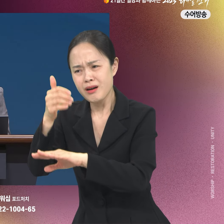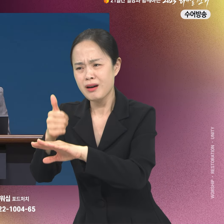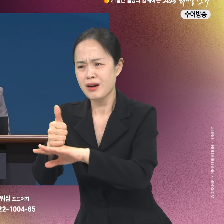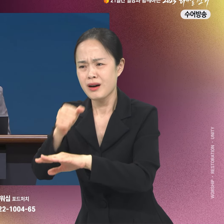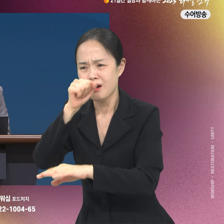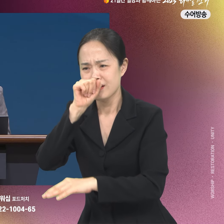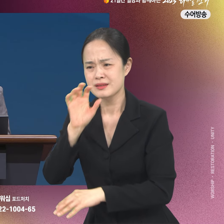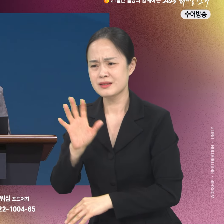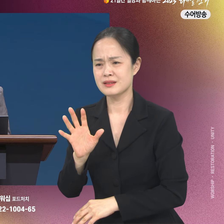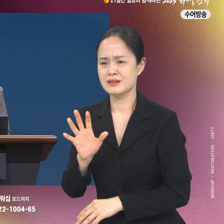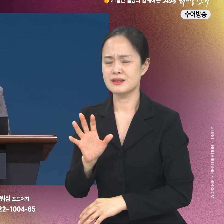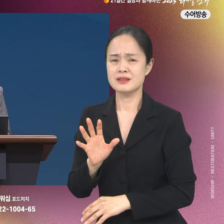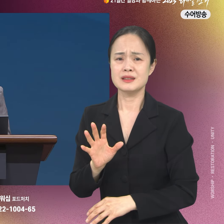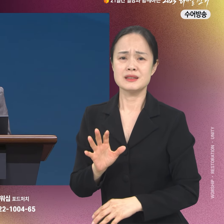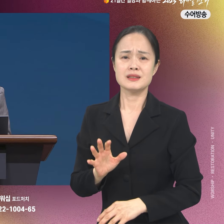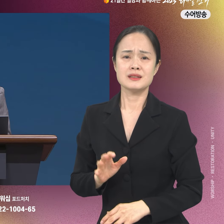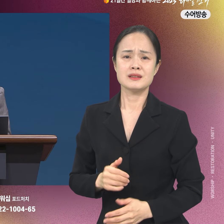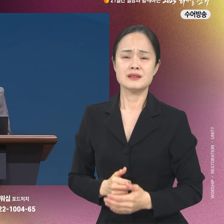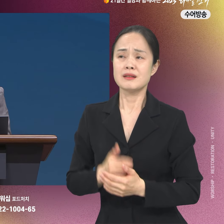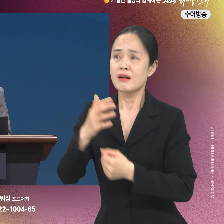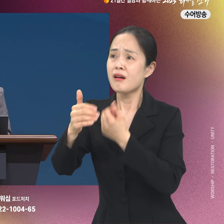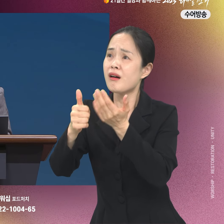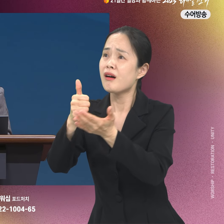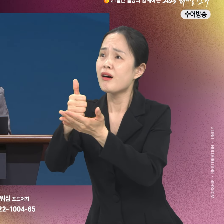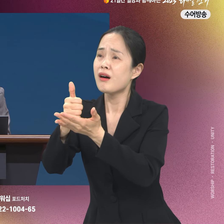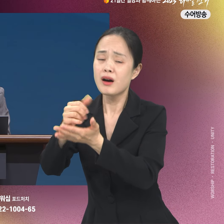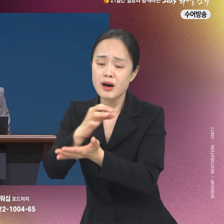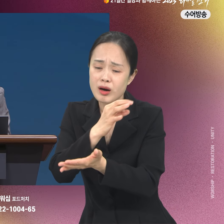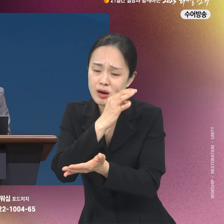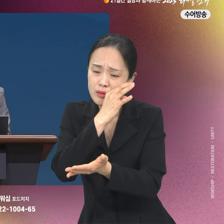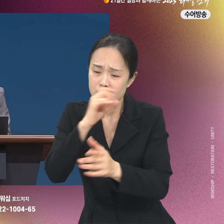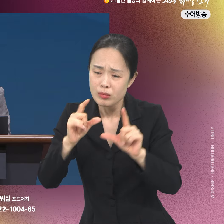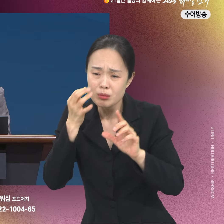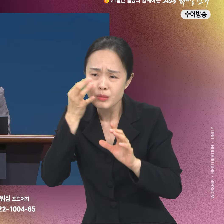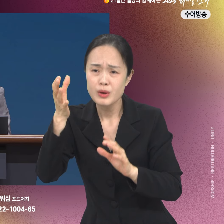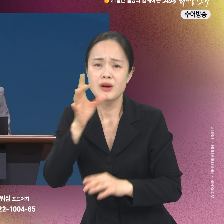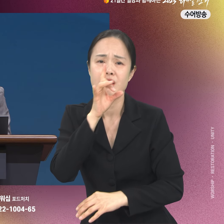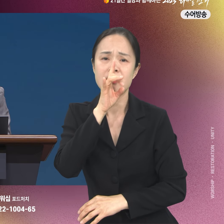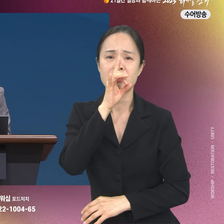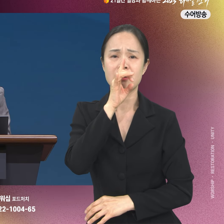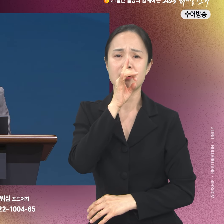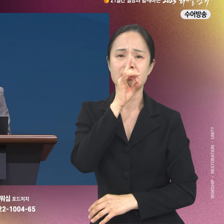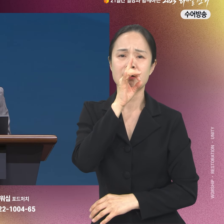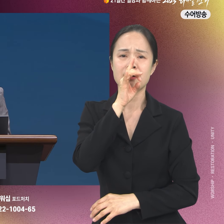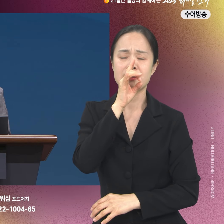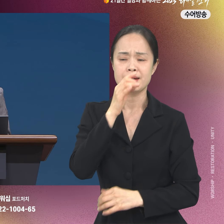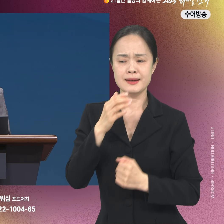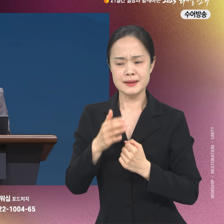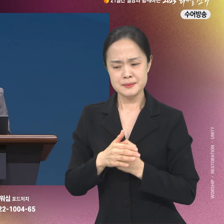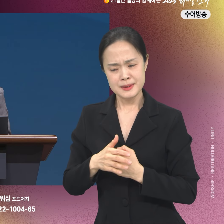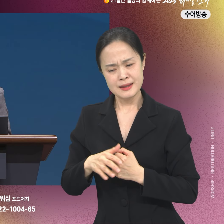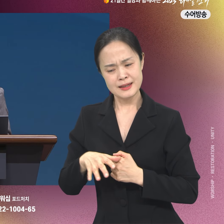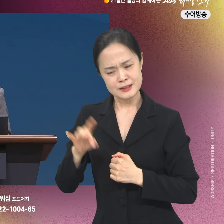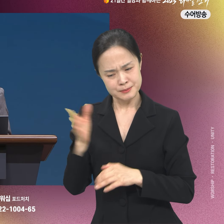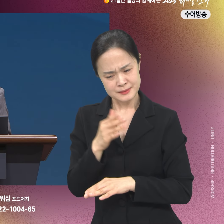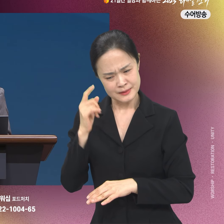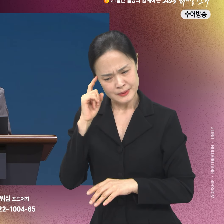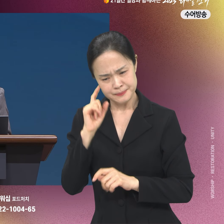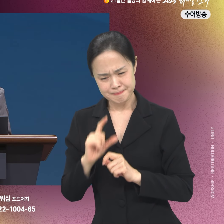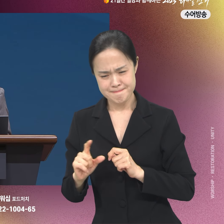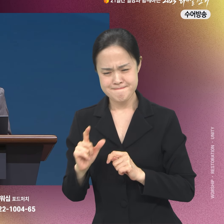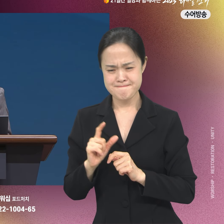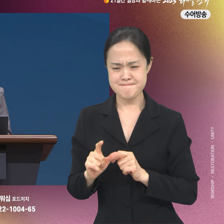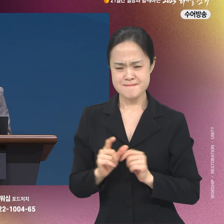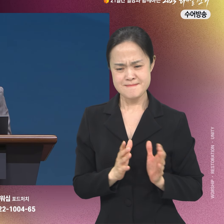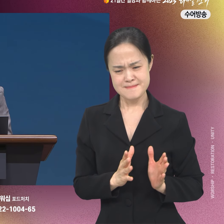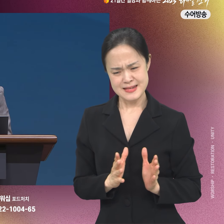하나님 앞에서 부끄럽지 않은 결과를 만들어야 된다. 저는 계속 그 심정을 가지고 고민을 많이 하고 만들었습니다.